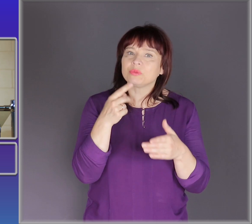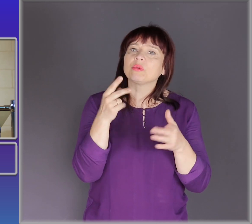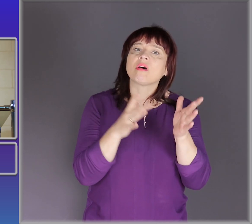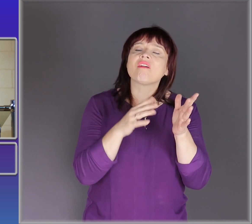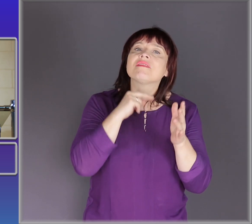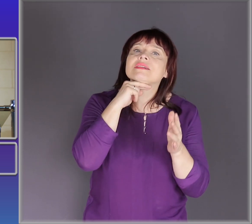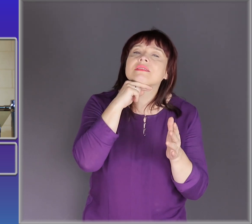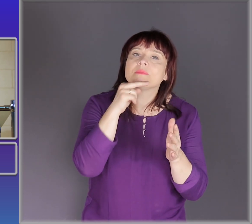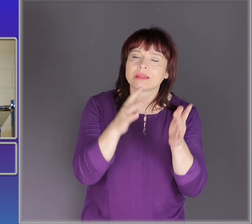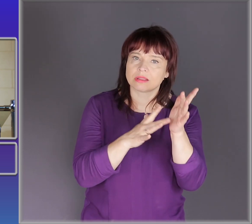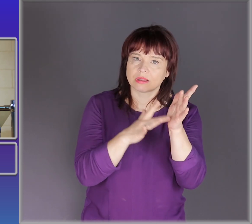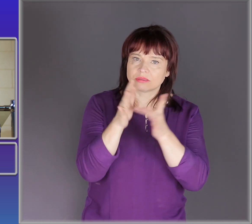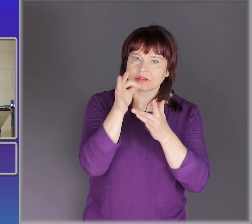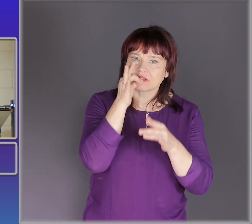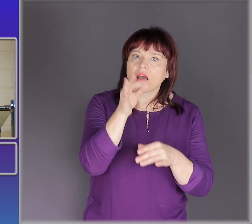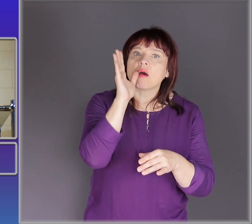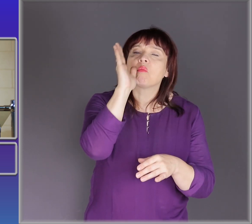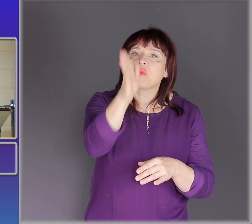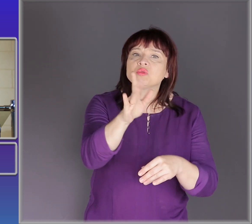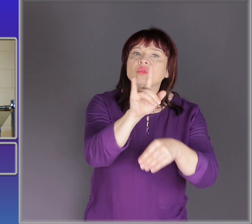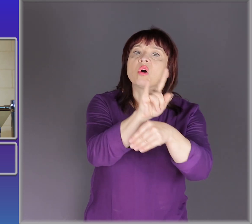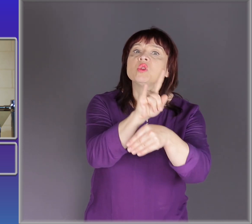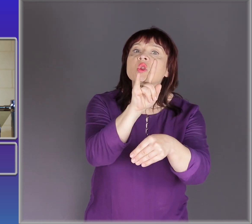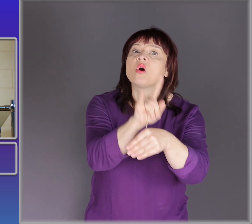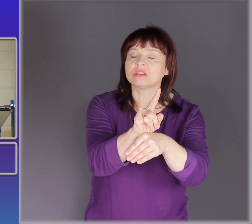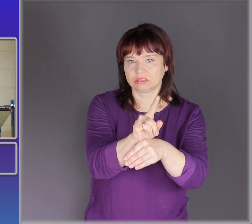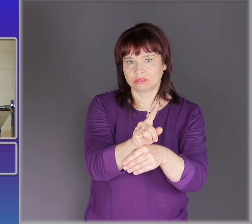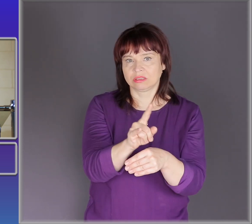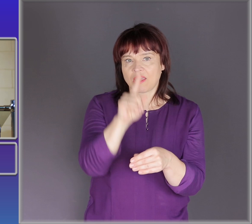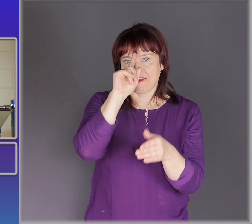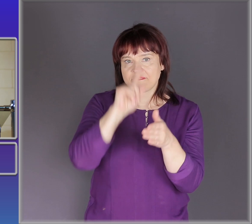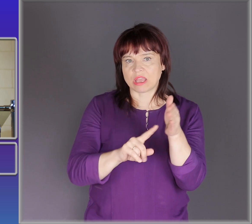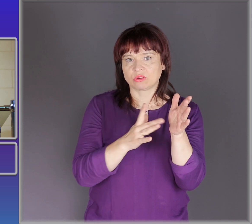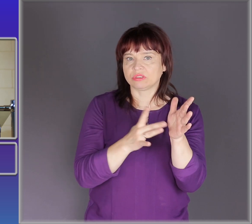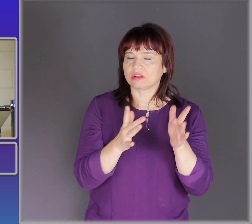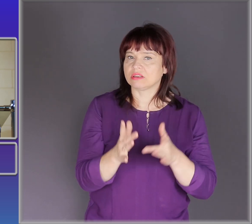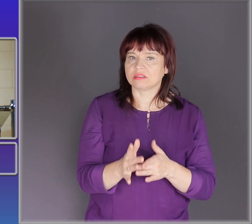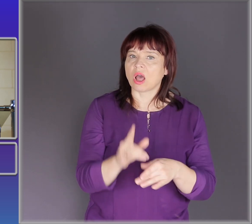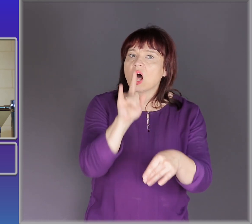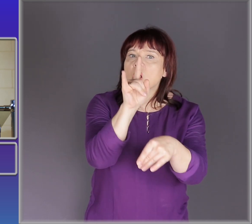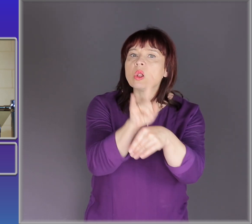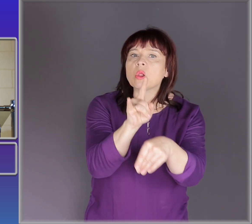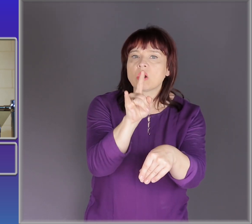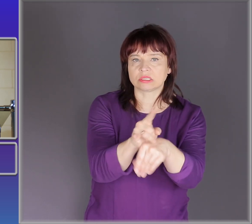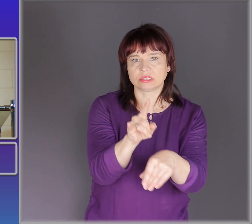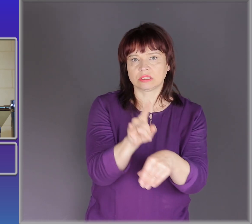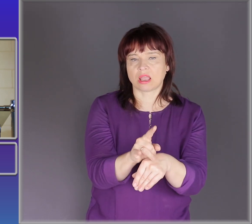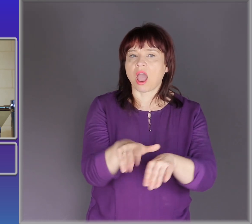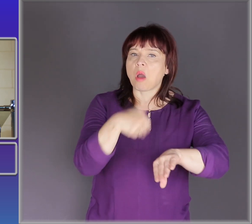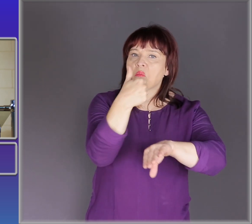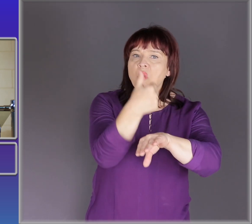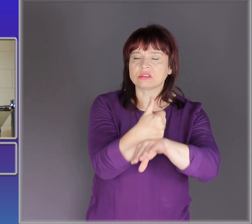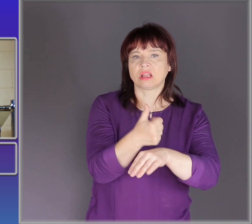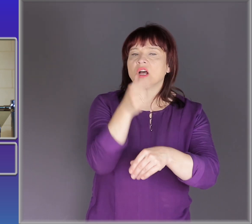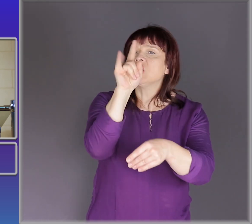ложные христы ложные пророки ложной апостолы ложные учителя которые